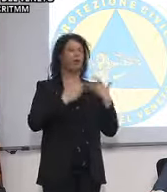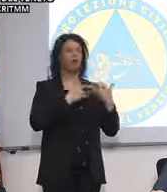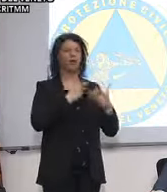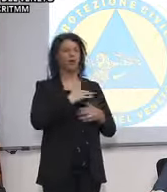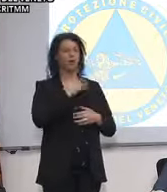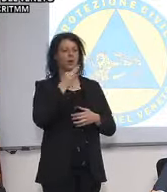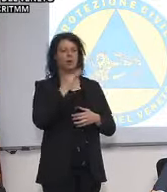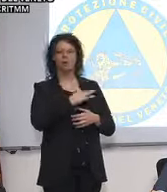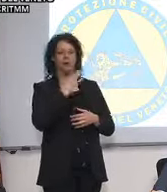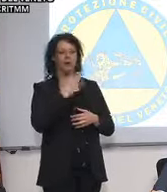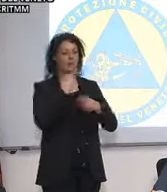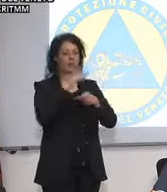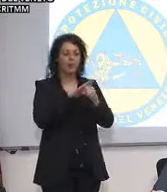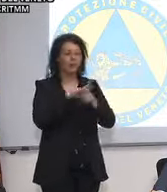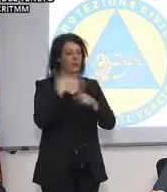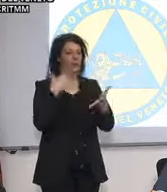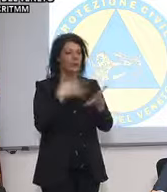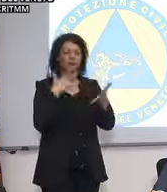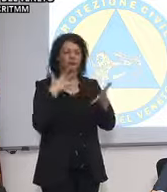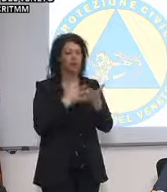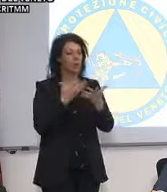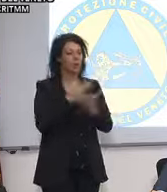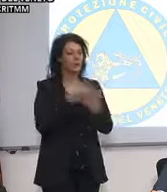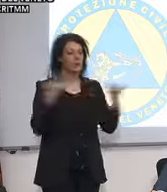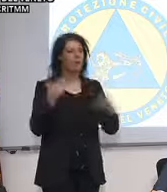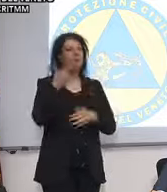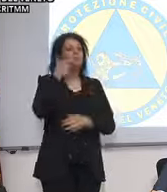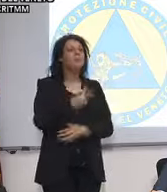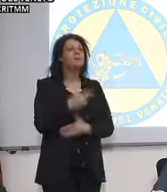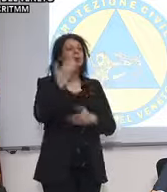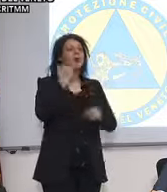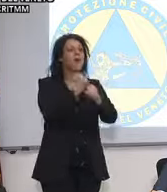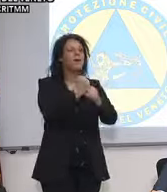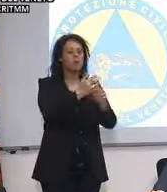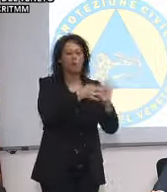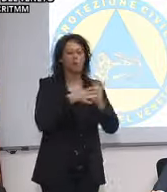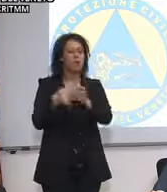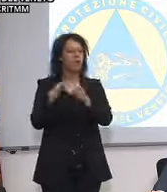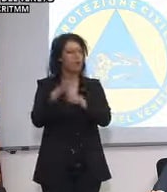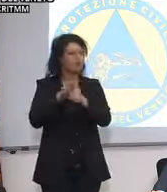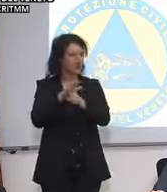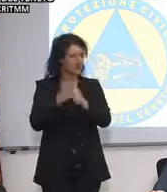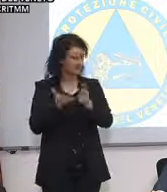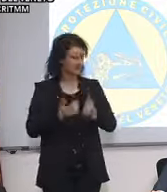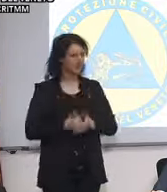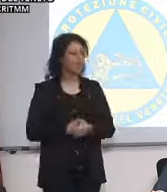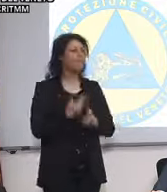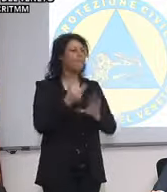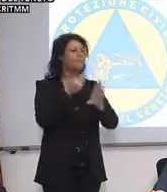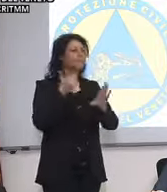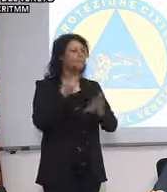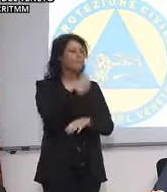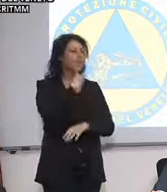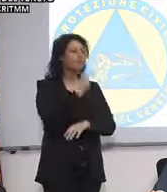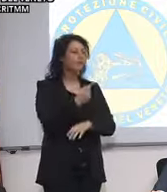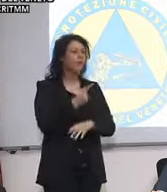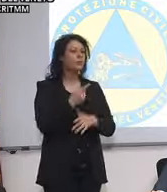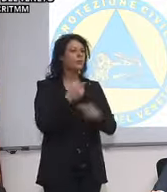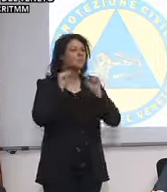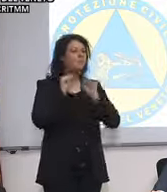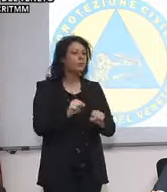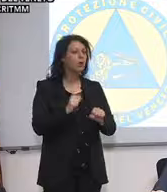ovviamente il lavoro è collegato alla famiglia. Quando lei diceva prima di poter in qualche modo potenziare i servizi sociali,